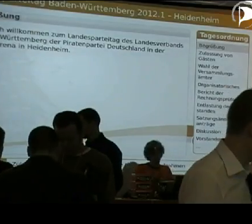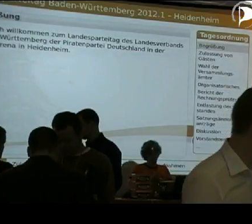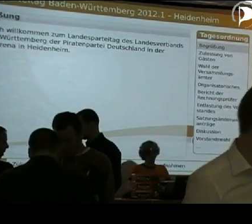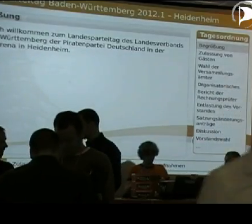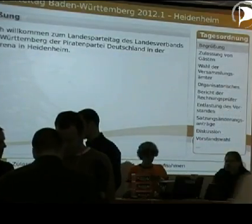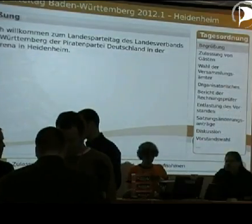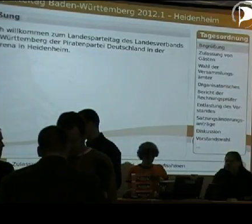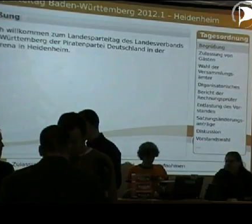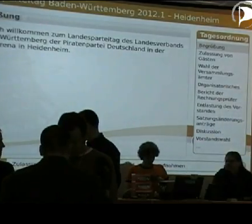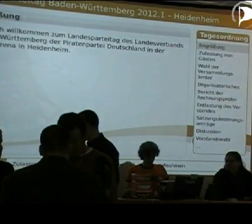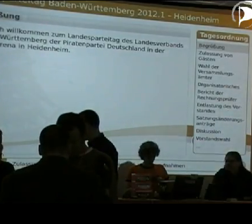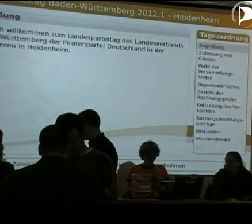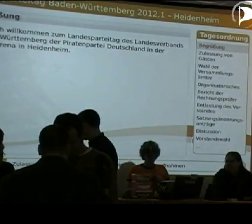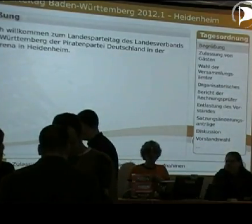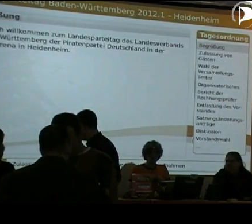was die beiden auf